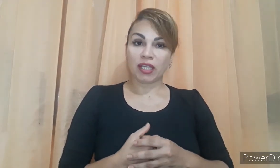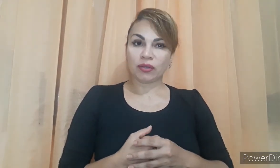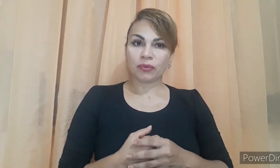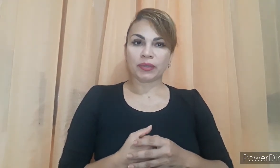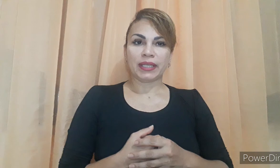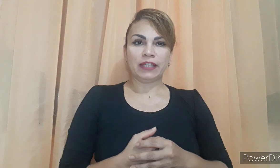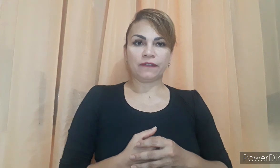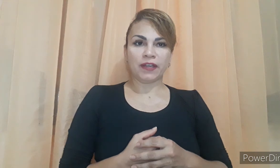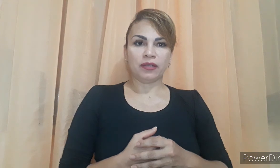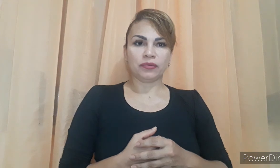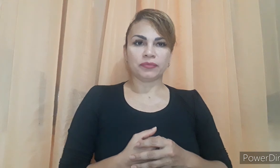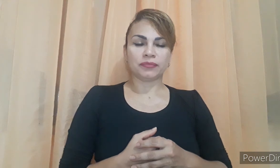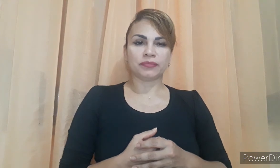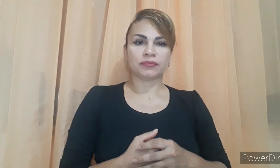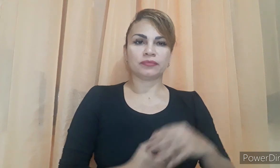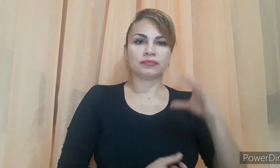Bonito e feio.